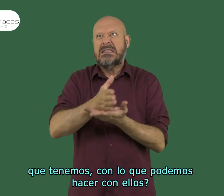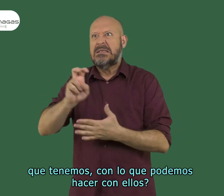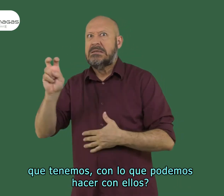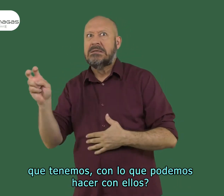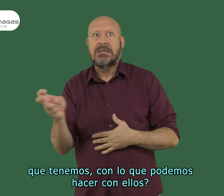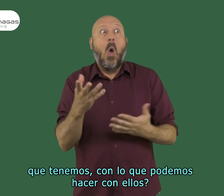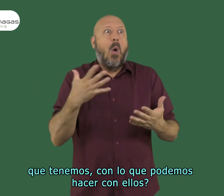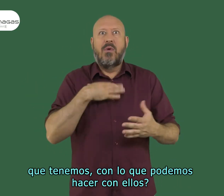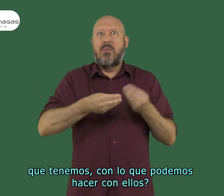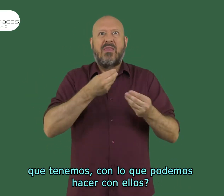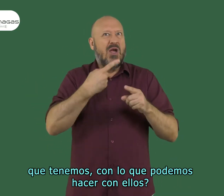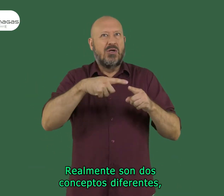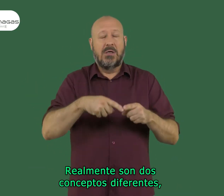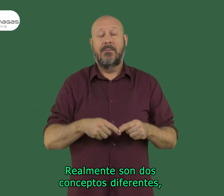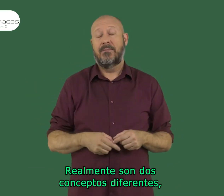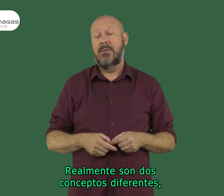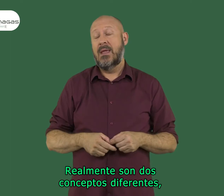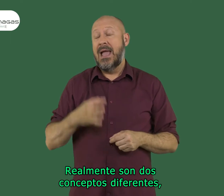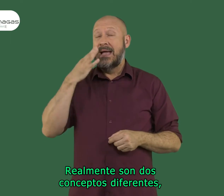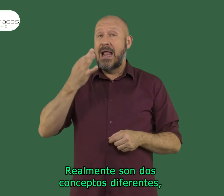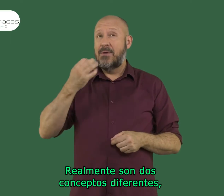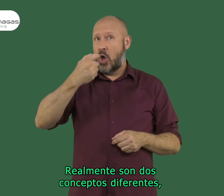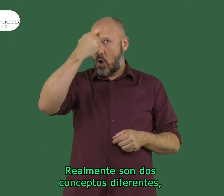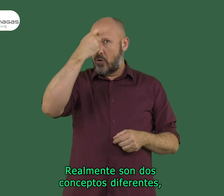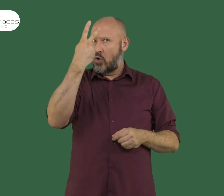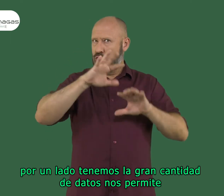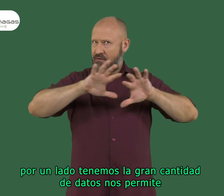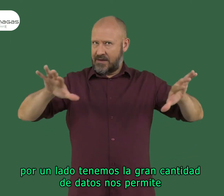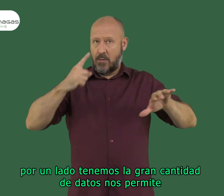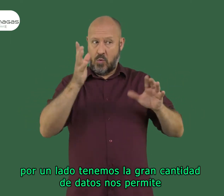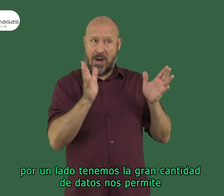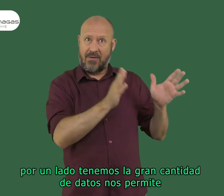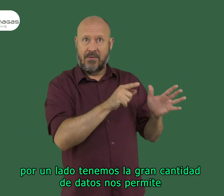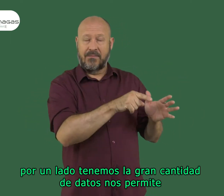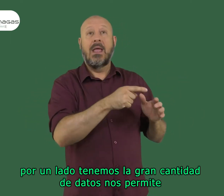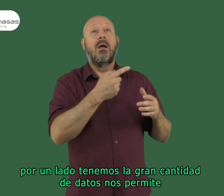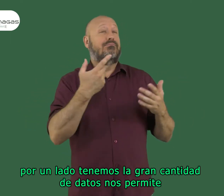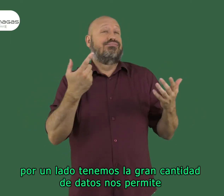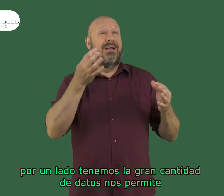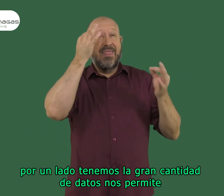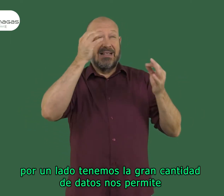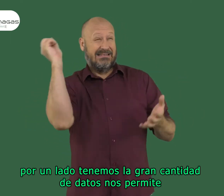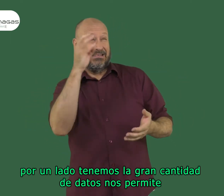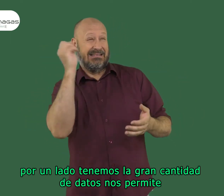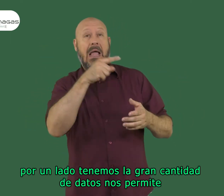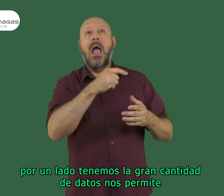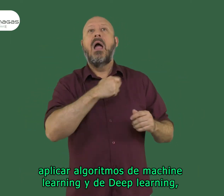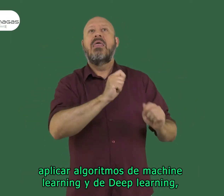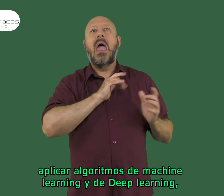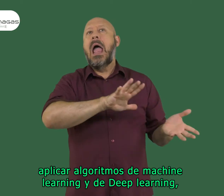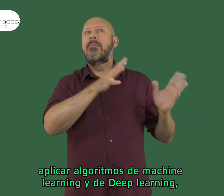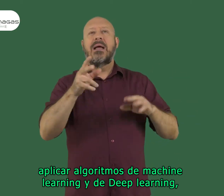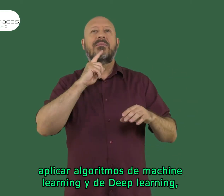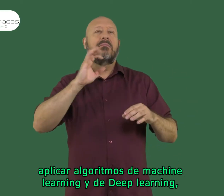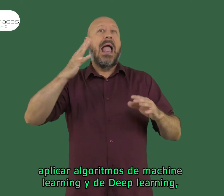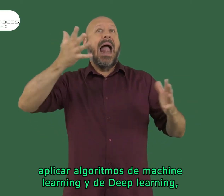tenemos o podemos hacer con ellos. Realmente son 2 conceptos diferentes. Por un lado tenemos el que la gran cantidad de datos nos permite